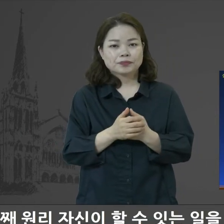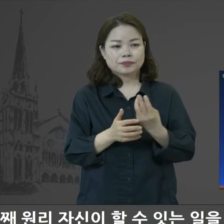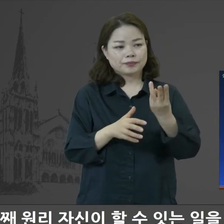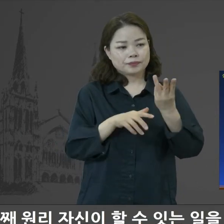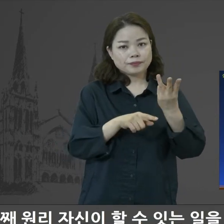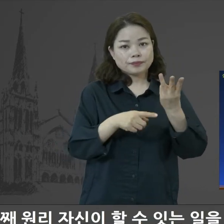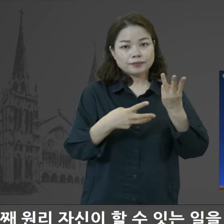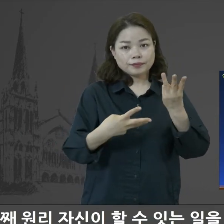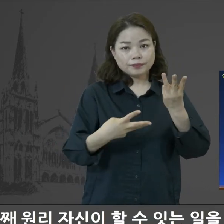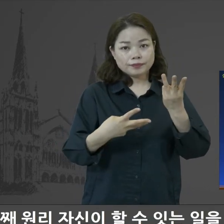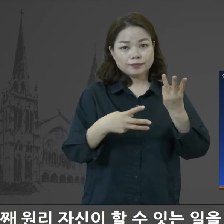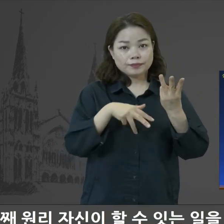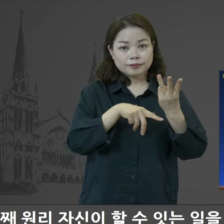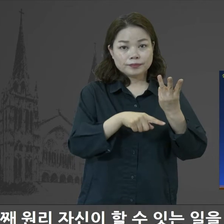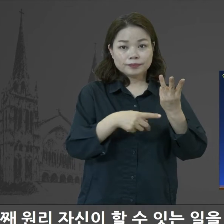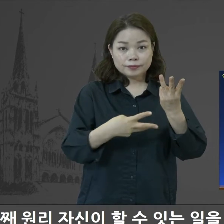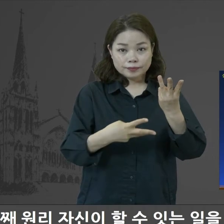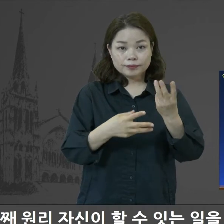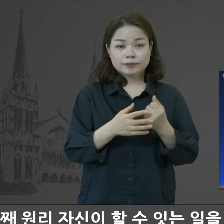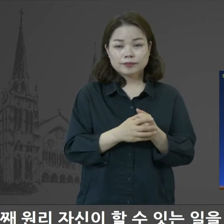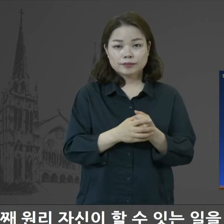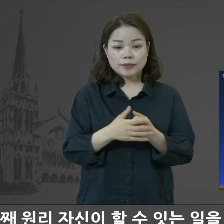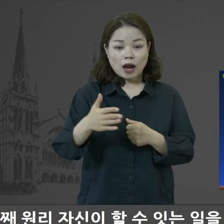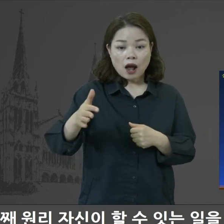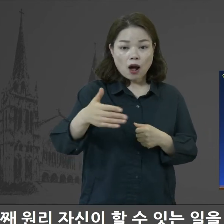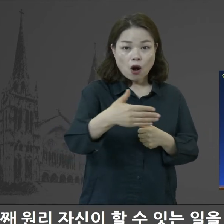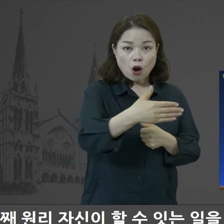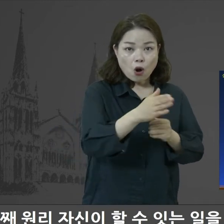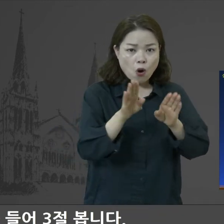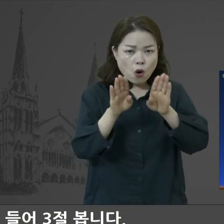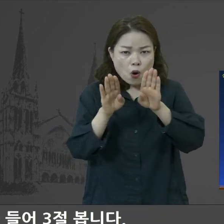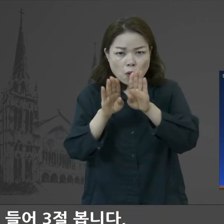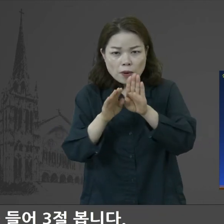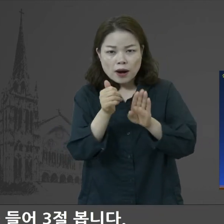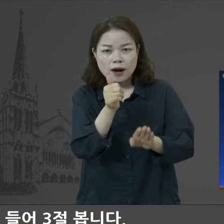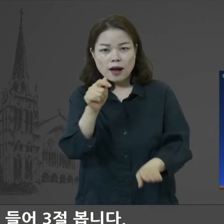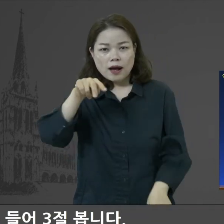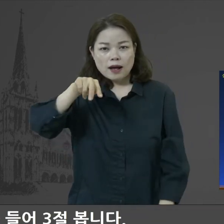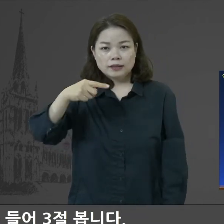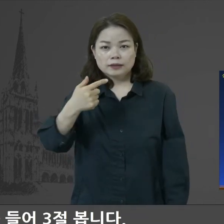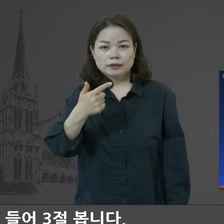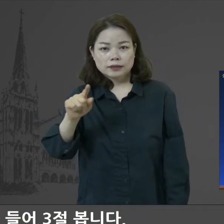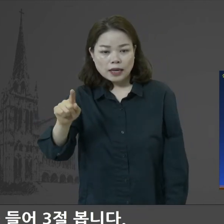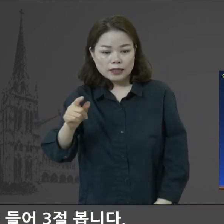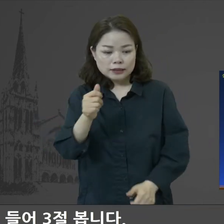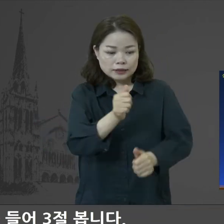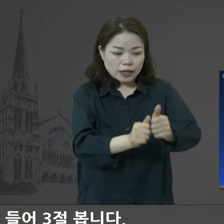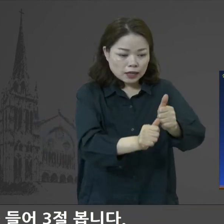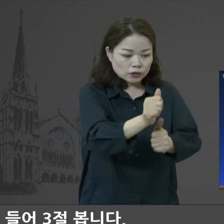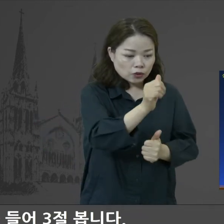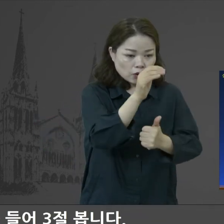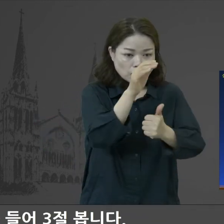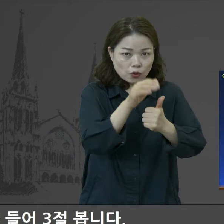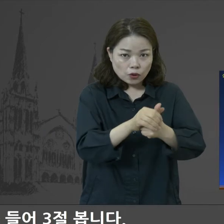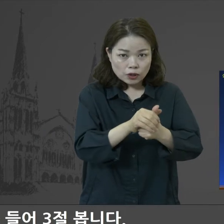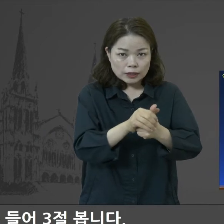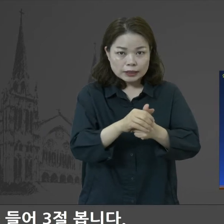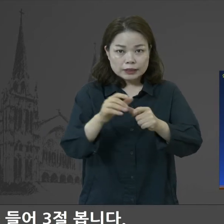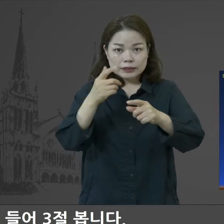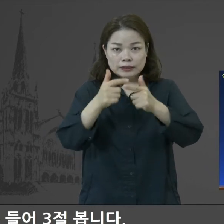3절을 보도록 하겠습니다. 3절입니다. 어문들은 하스나의 자손들이 건축하여 그 들보를